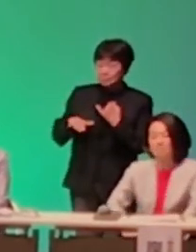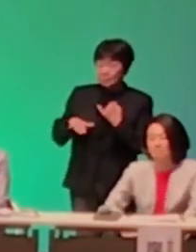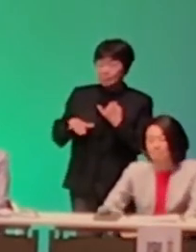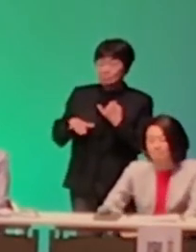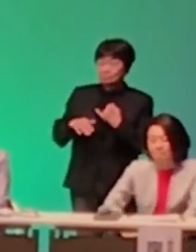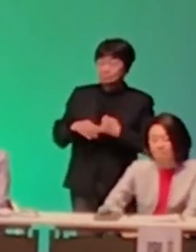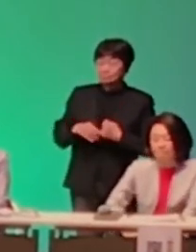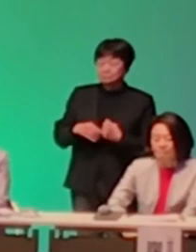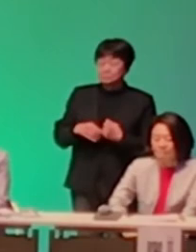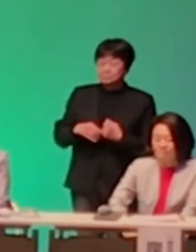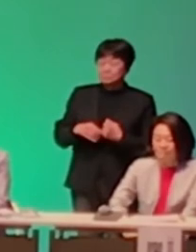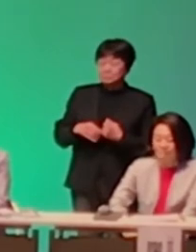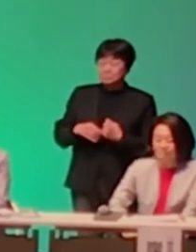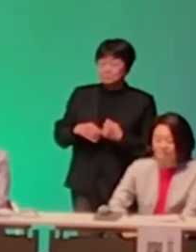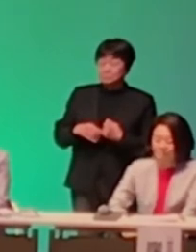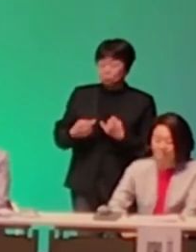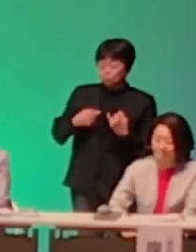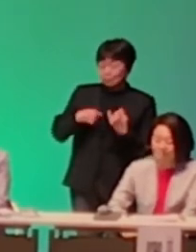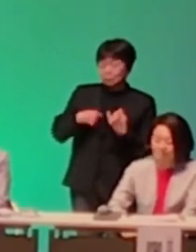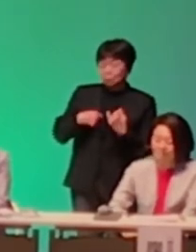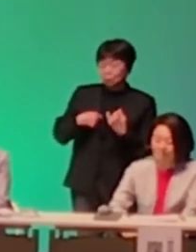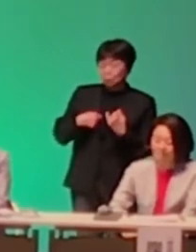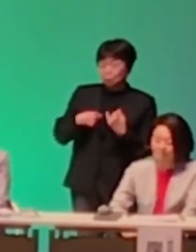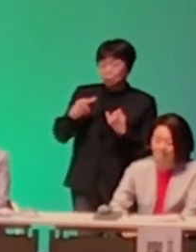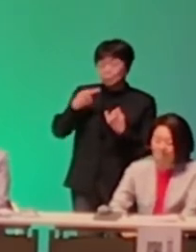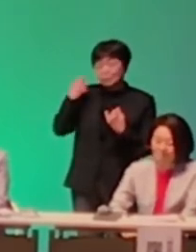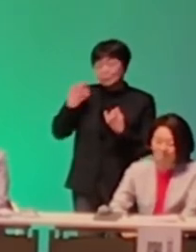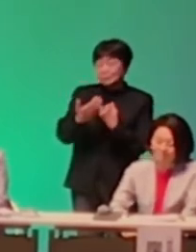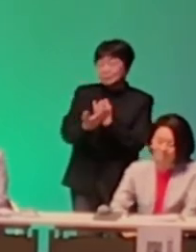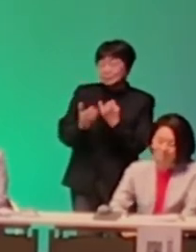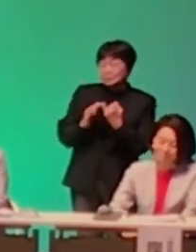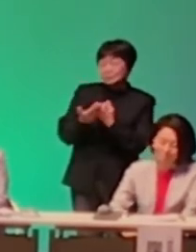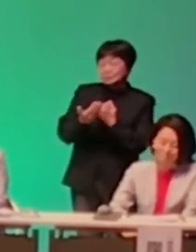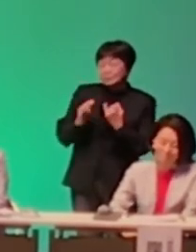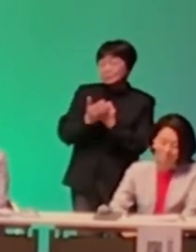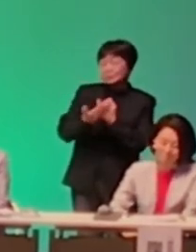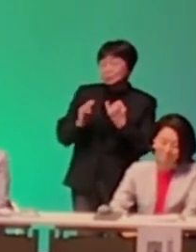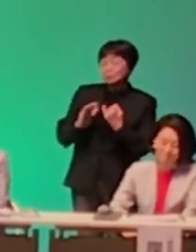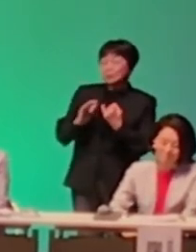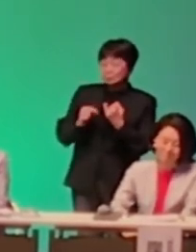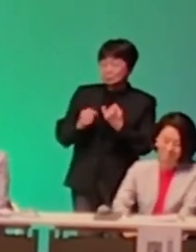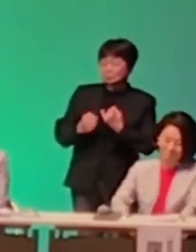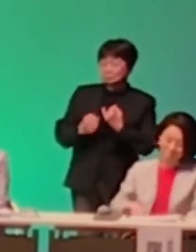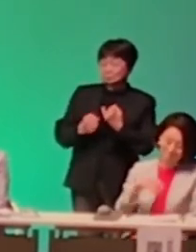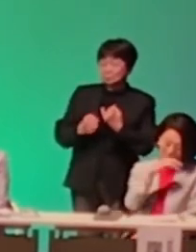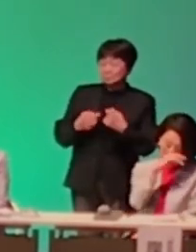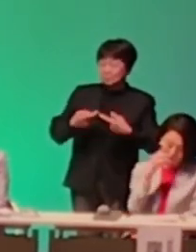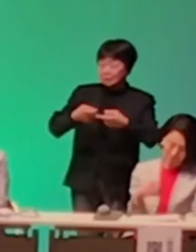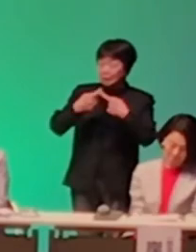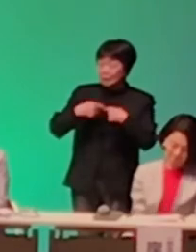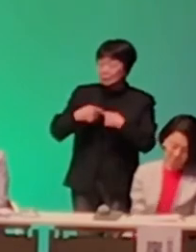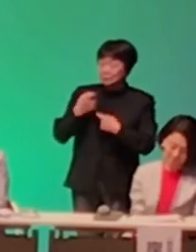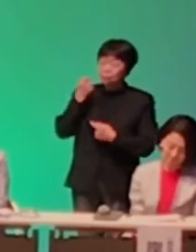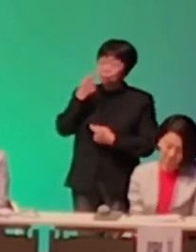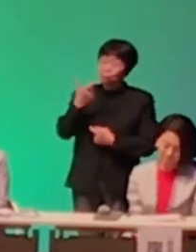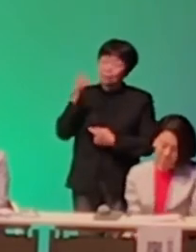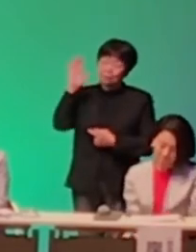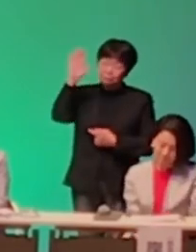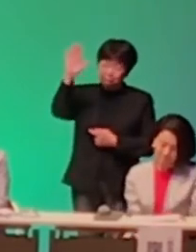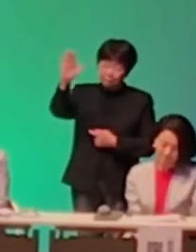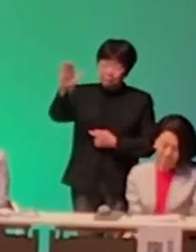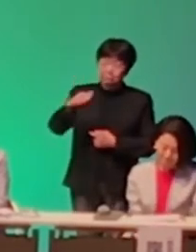気にかけてくれていたんだなっていうふうに思うことがありまして、 入社して半年後ぐらい